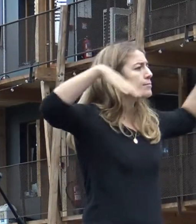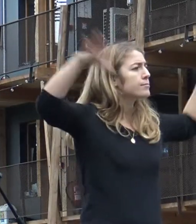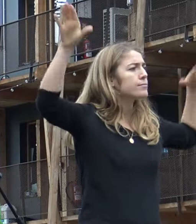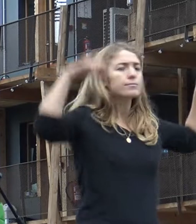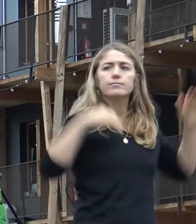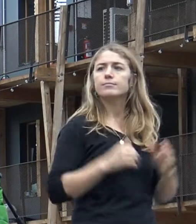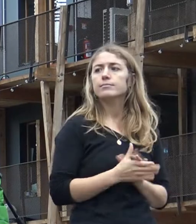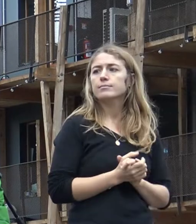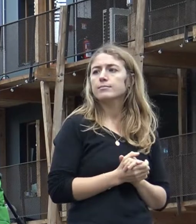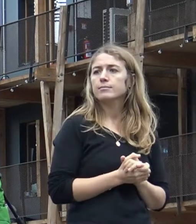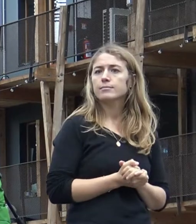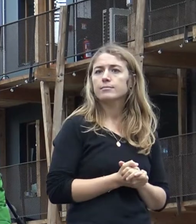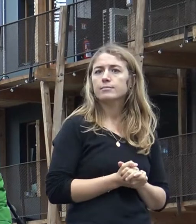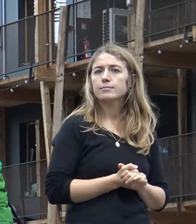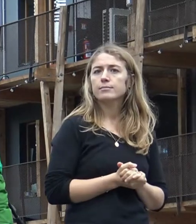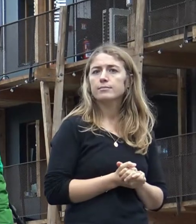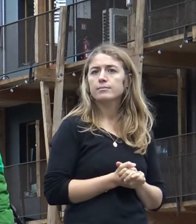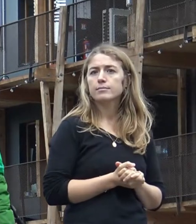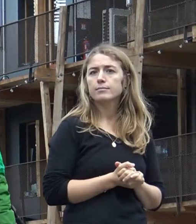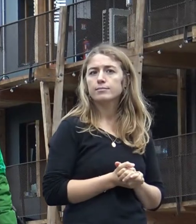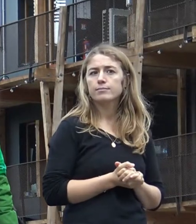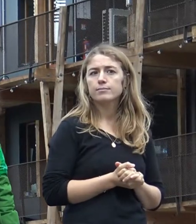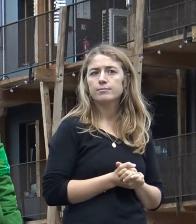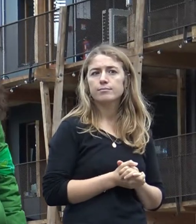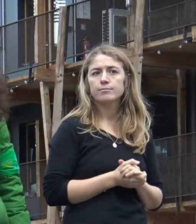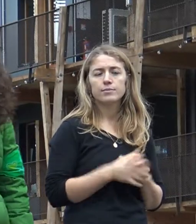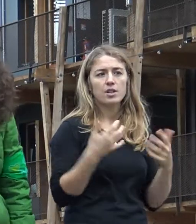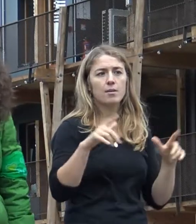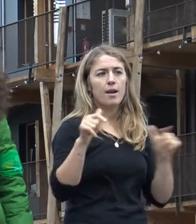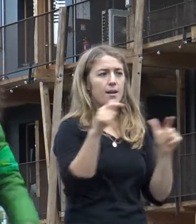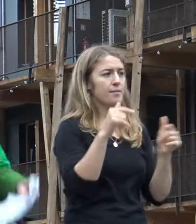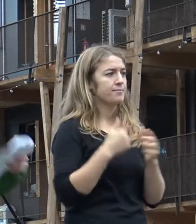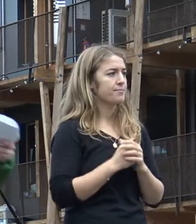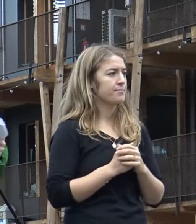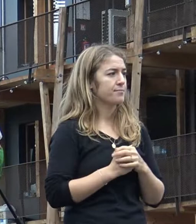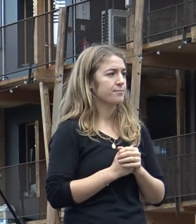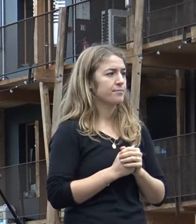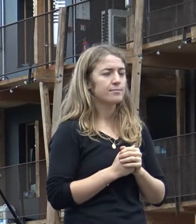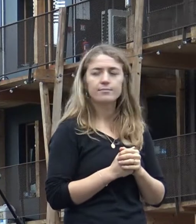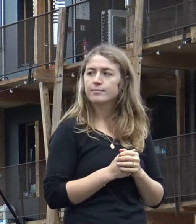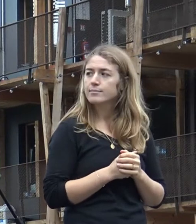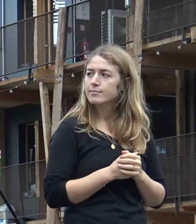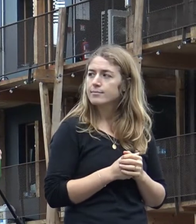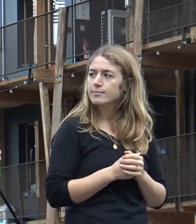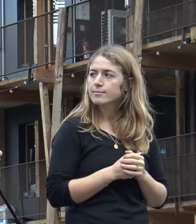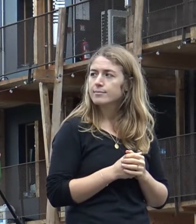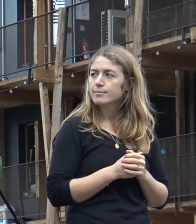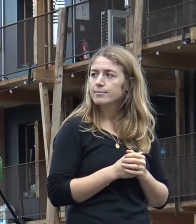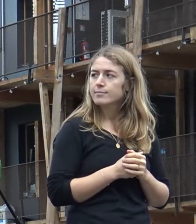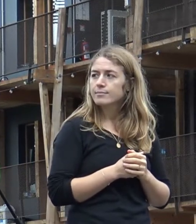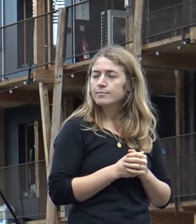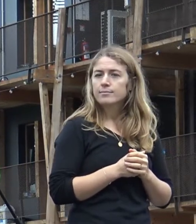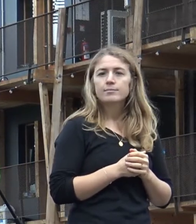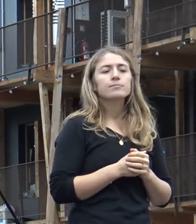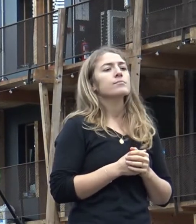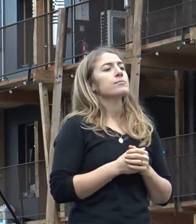Allez les artistes. Ok, ils sont déjà dans le collectif, super. On soutient, ils viennent juste de vous parler, le